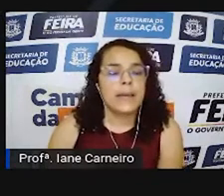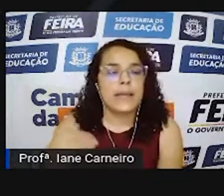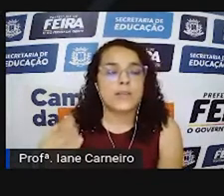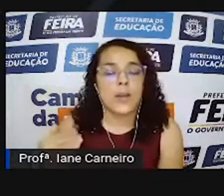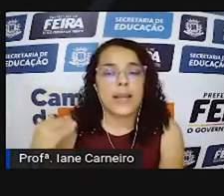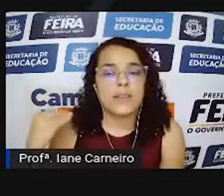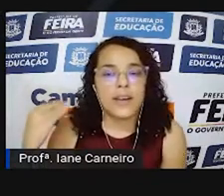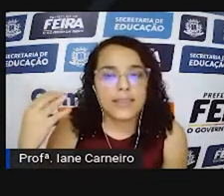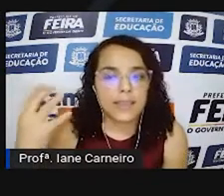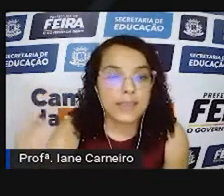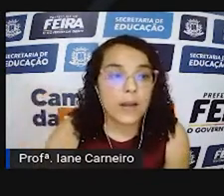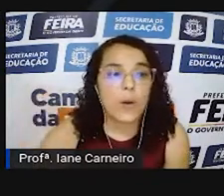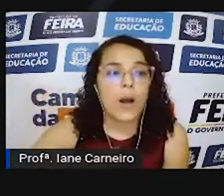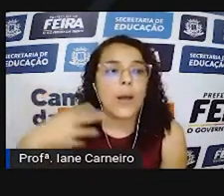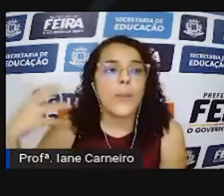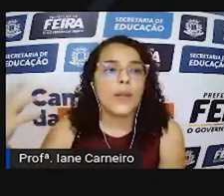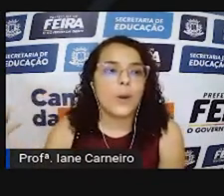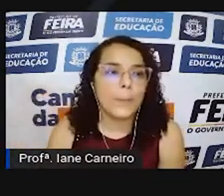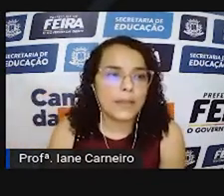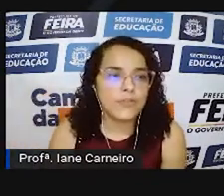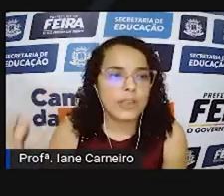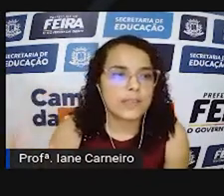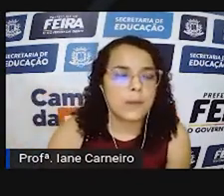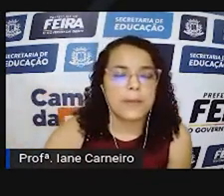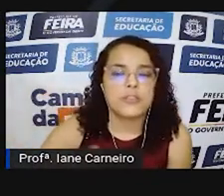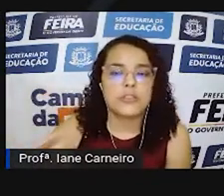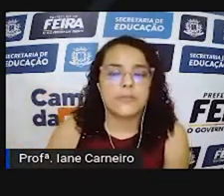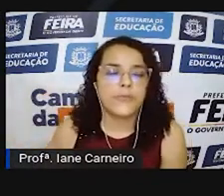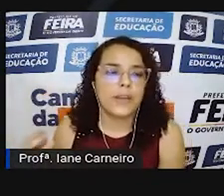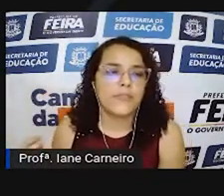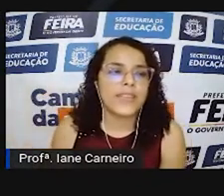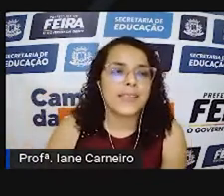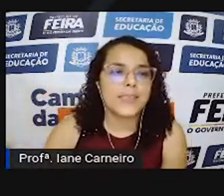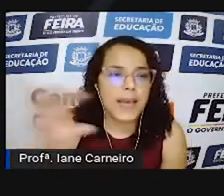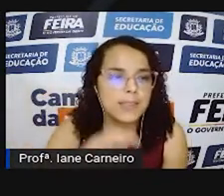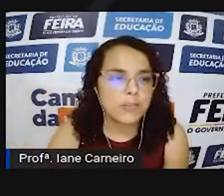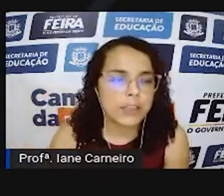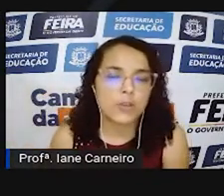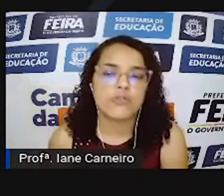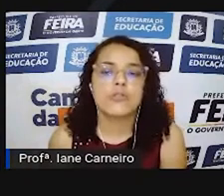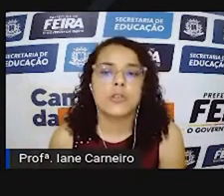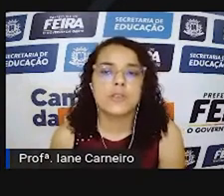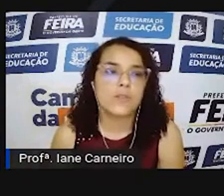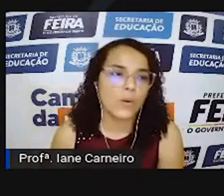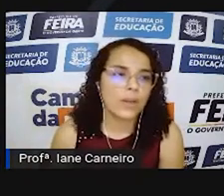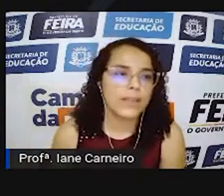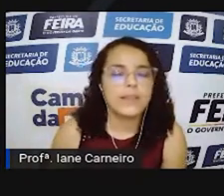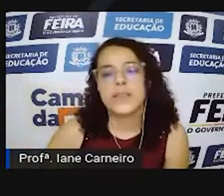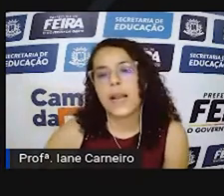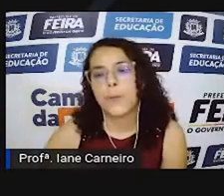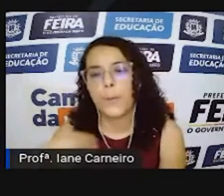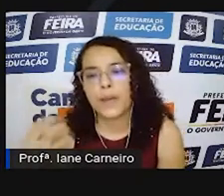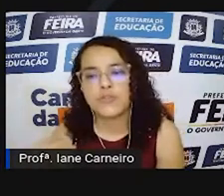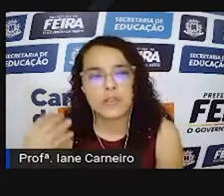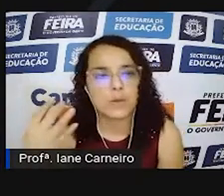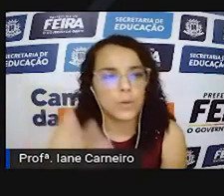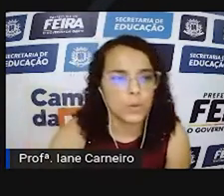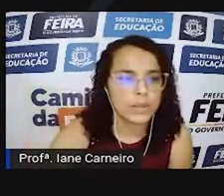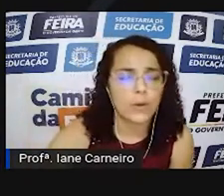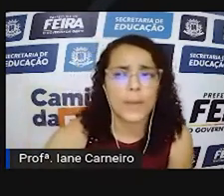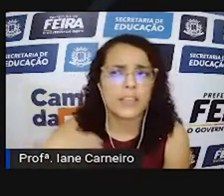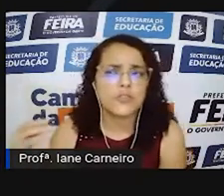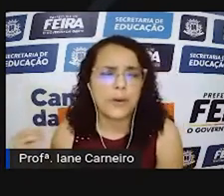comitê escolar, ele vai traçar qual é o melhor plano de ação para a gente traçar esse diagnóstico de nossa escola, né? Será por meio